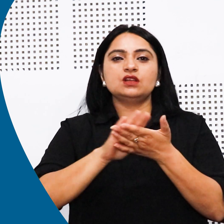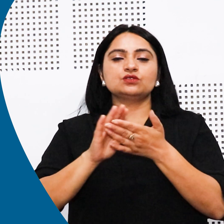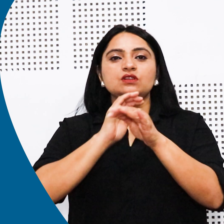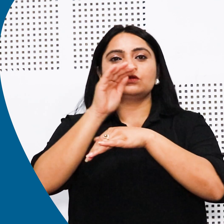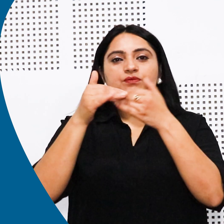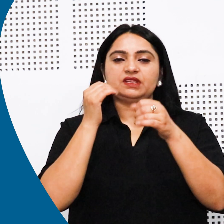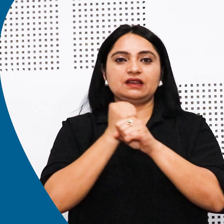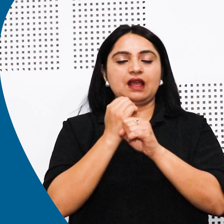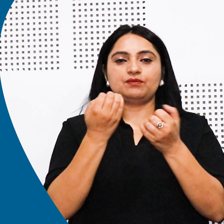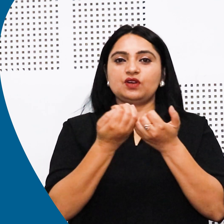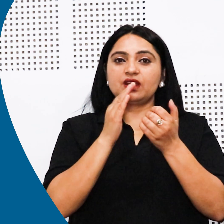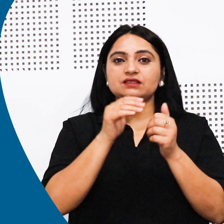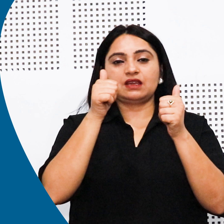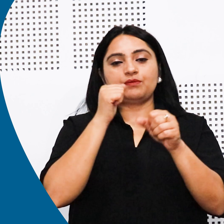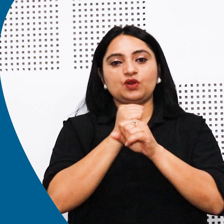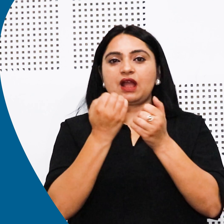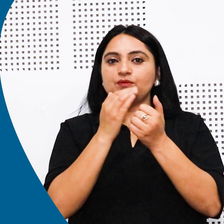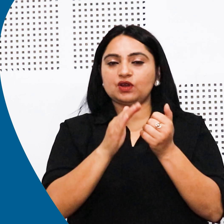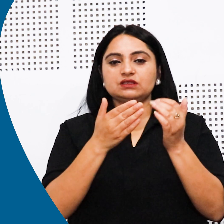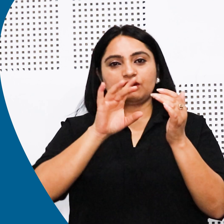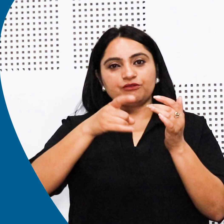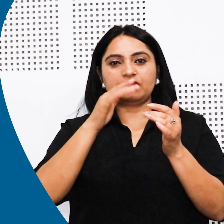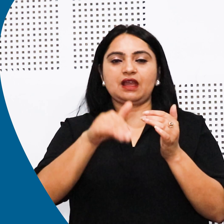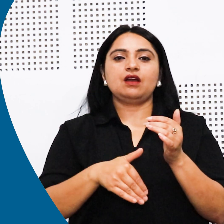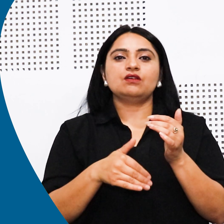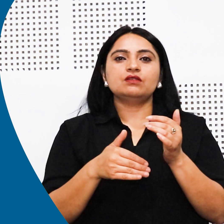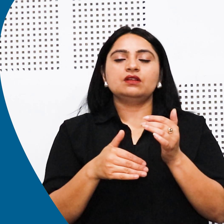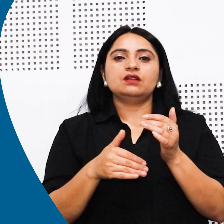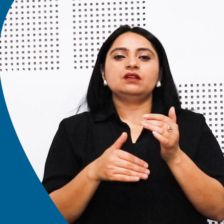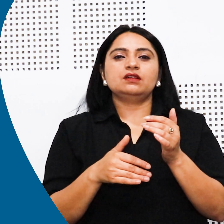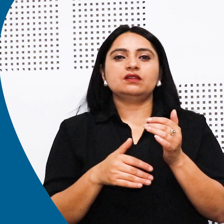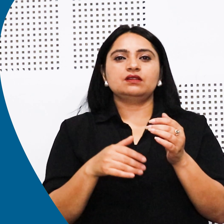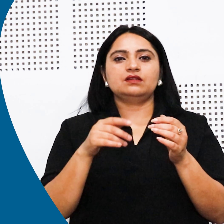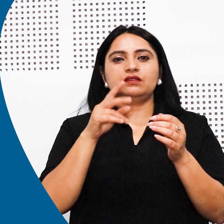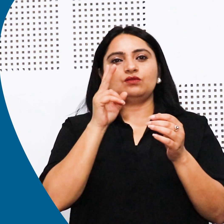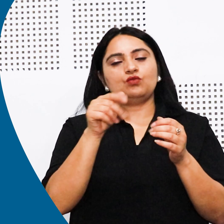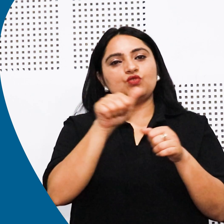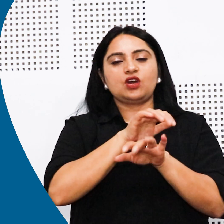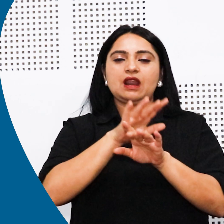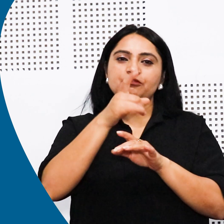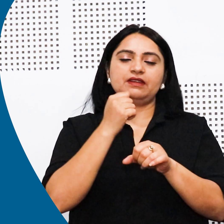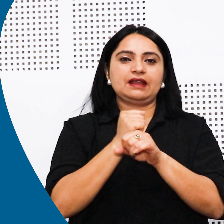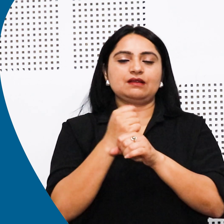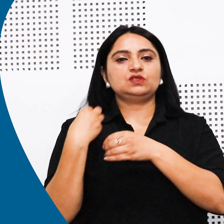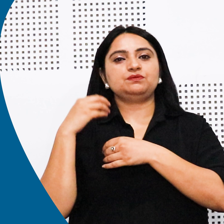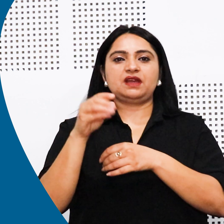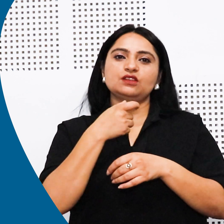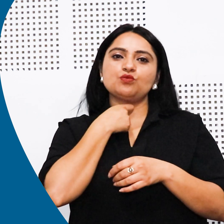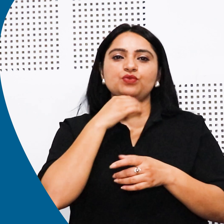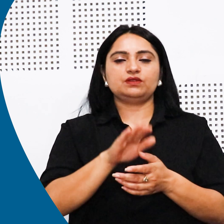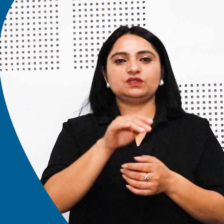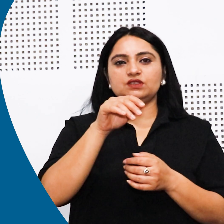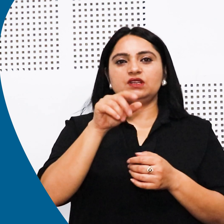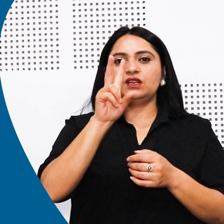काम गरेको छ, राम्रो काम गरेको छ र फेरि आउने उद्देश्यमा नि टोल सुधार समितिबाट काम गराउने मेरो प्रतिबद्धता पनि छ। 2073